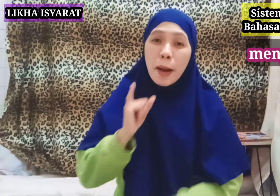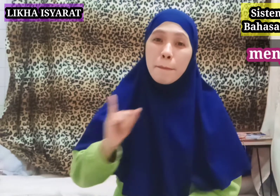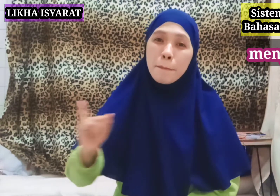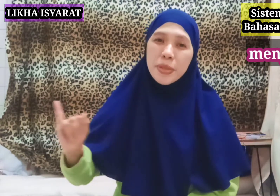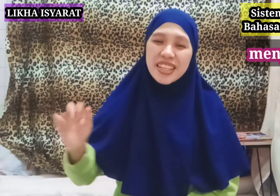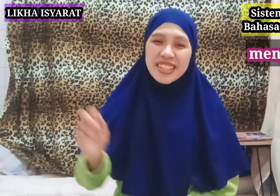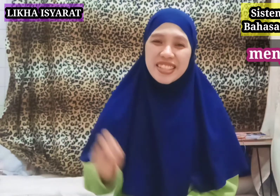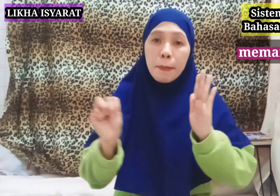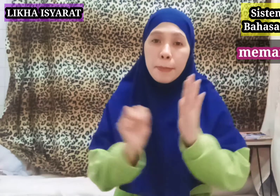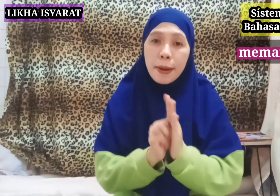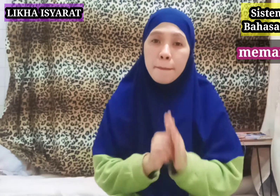menyuapi,